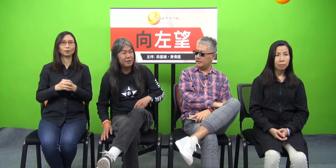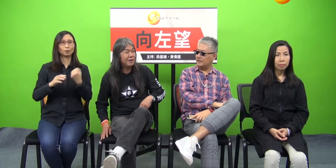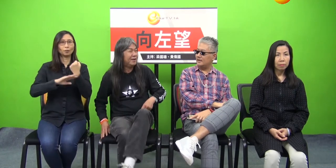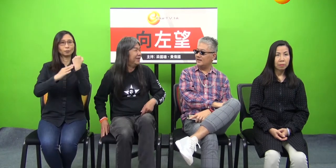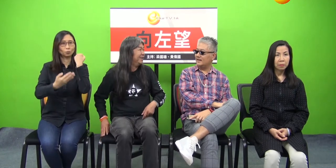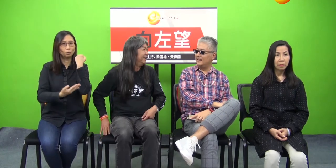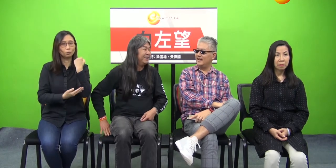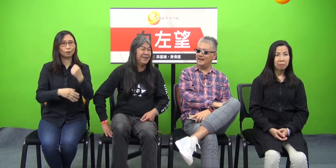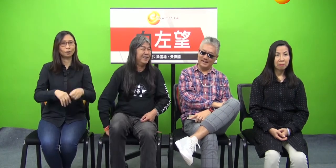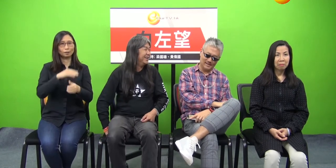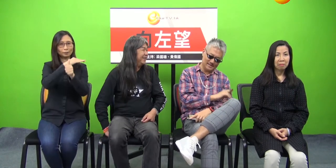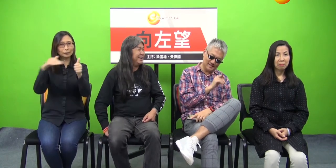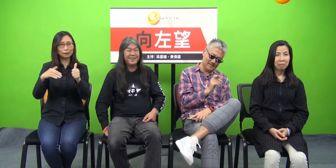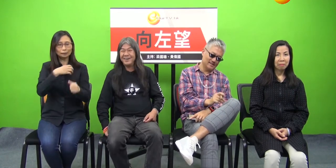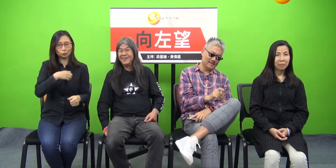系。